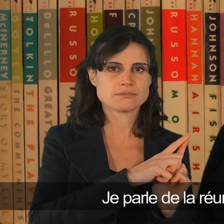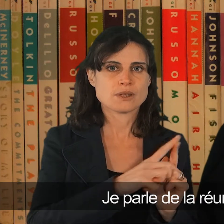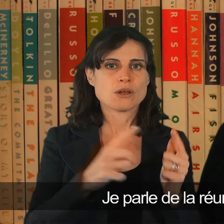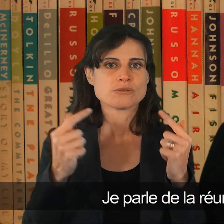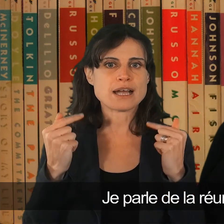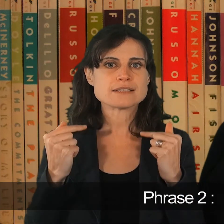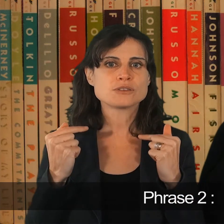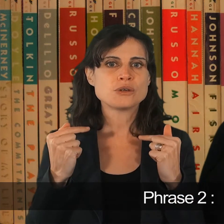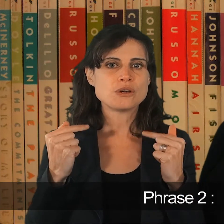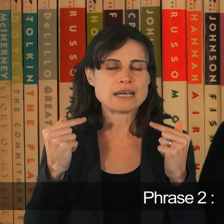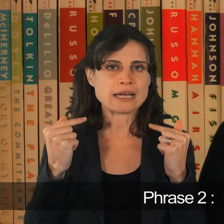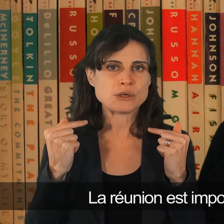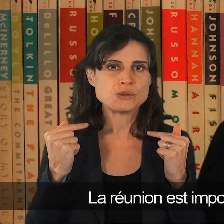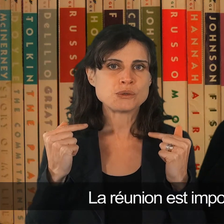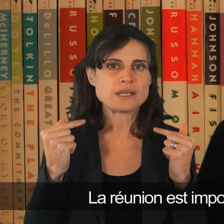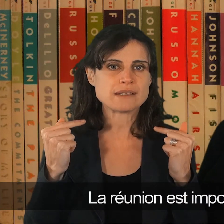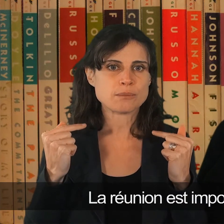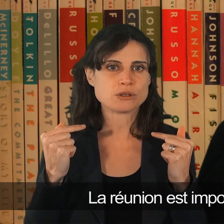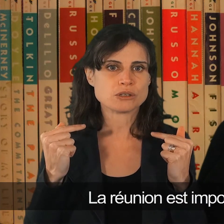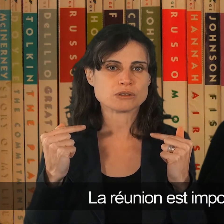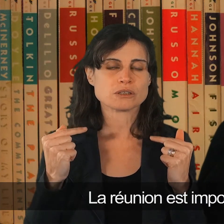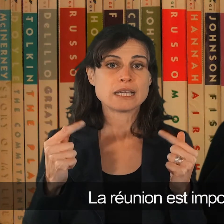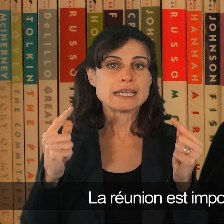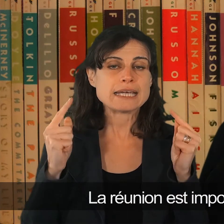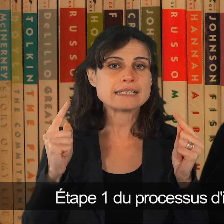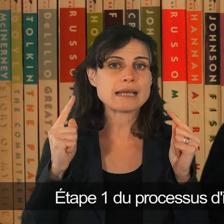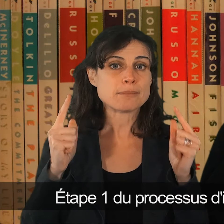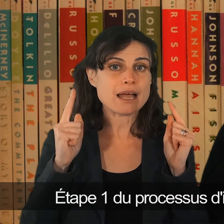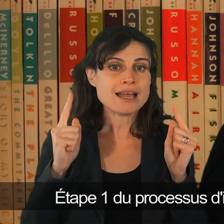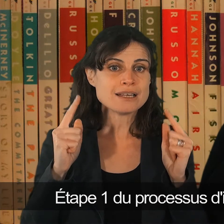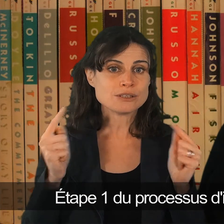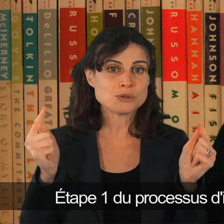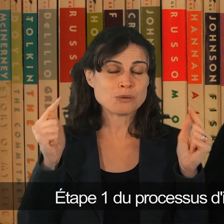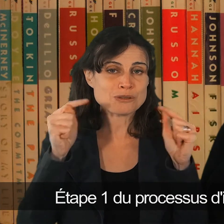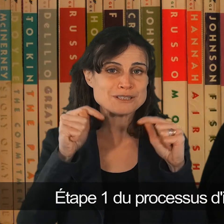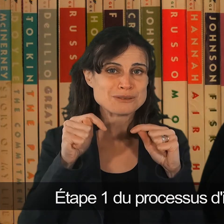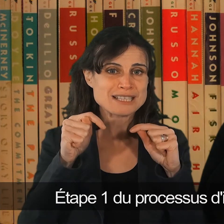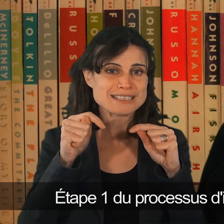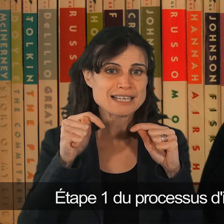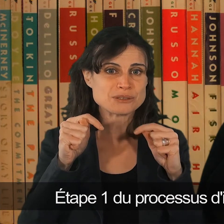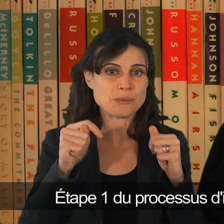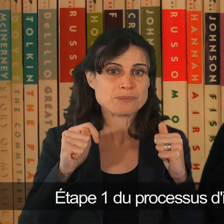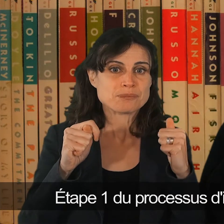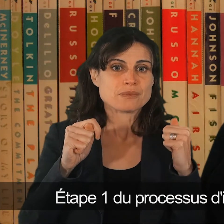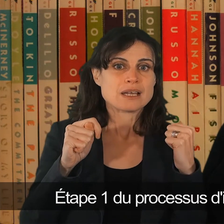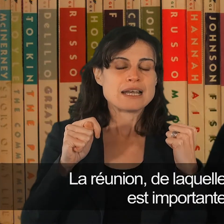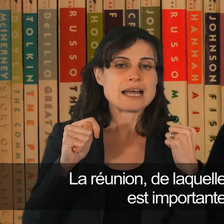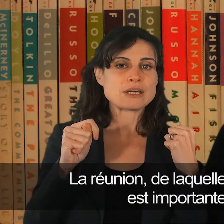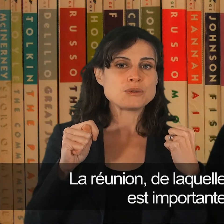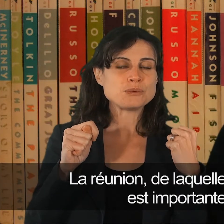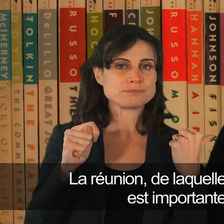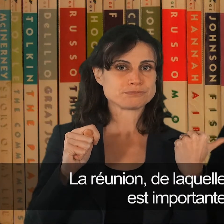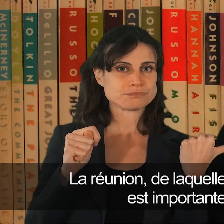la réunion. Phrase 2, la réunion est importante. Étape 1 du processus d'intégration.